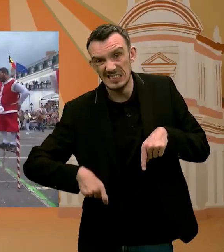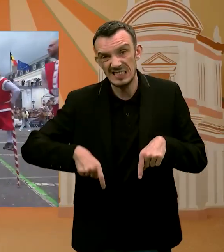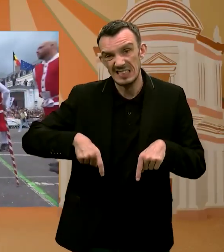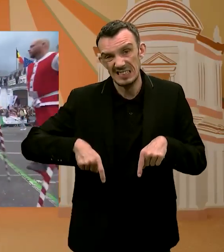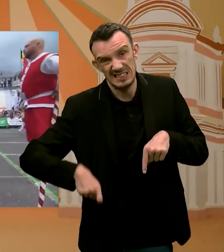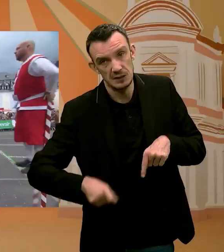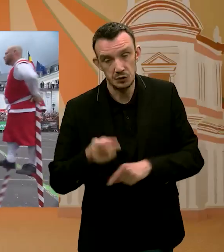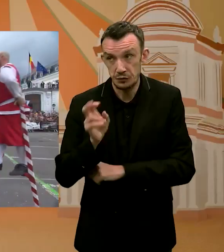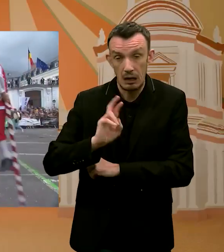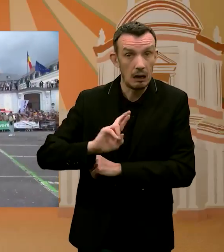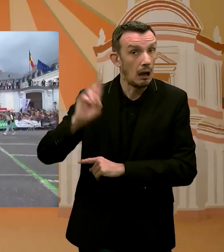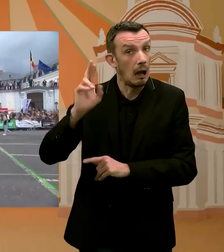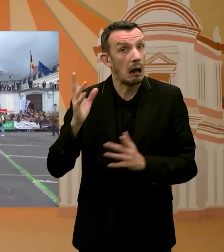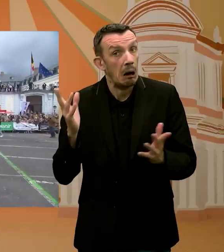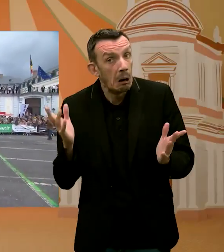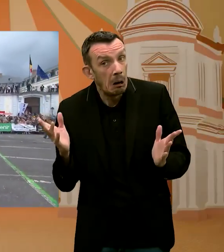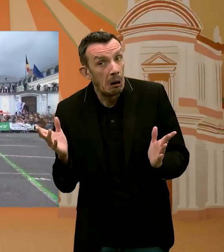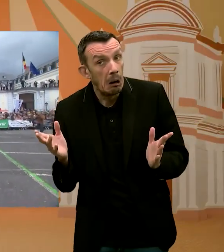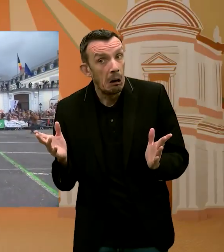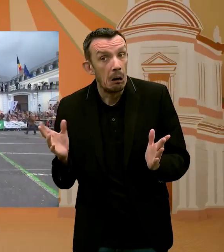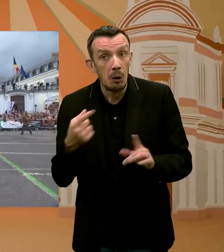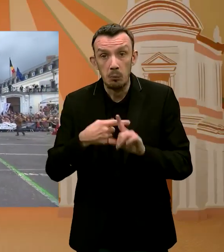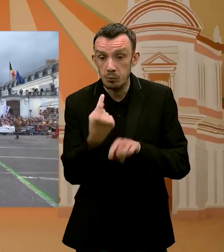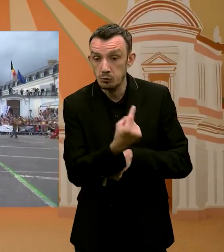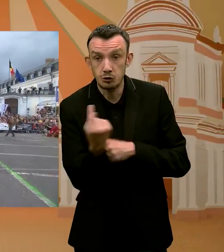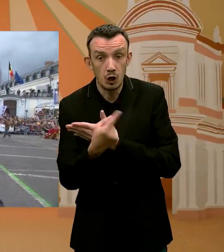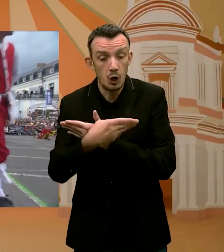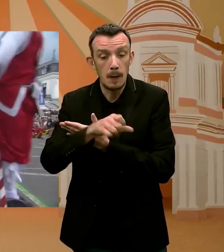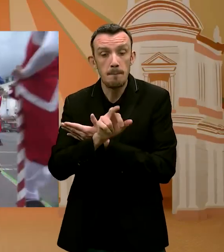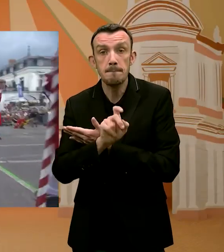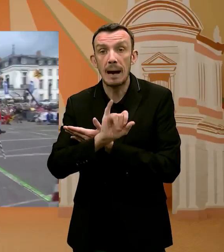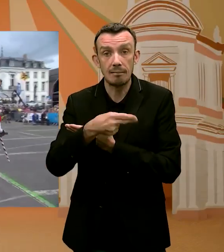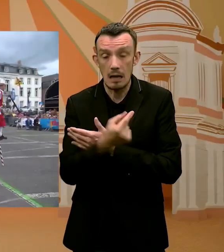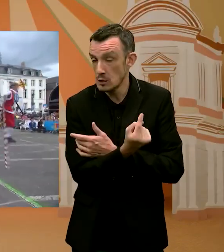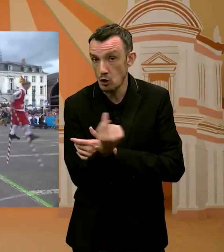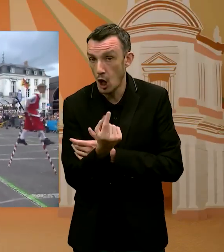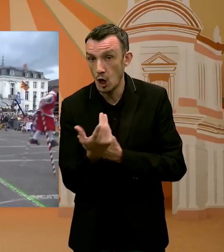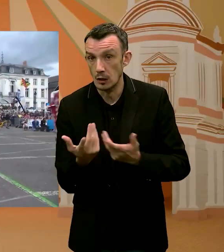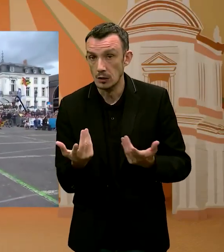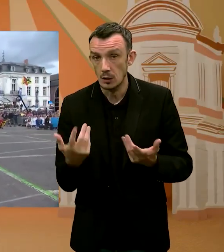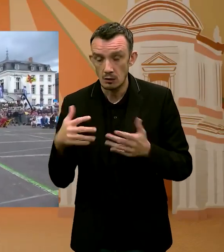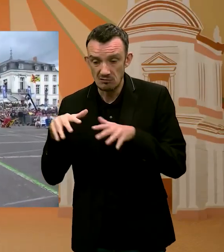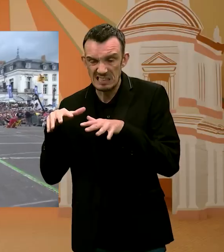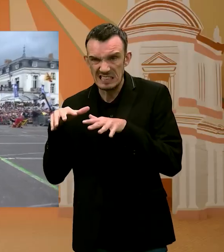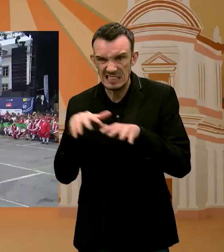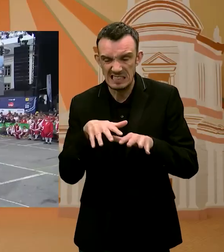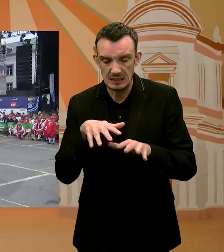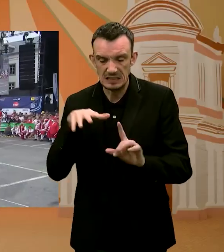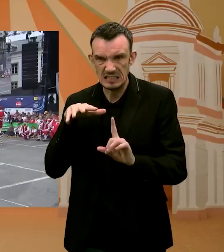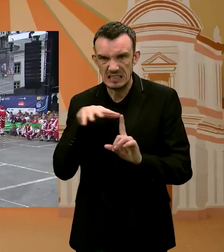Et là, Martin est complètement isolé. Malheureusement complètement isolé parce que j'ai et par une énorme paire d'Avresses